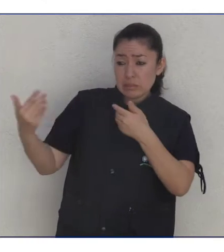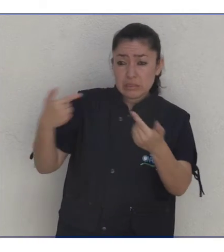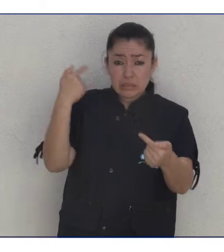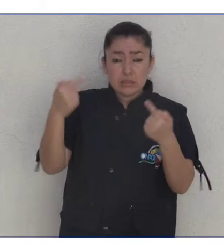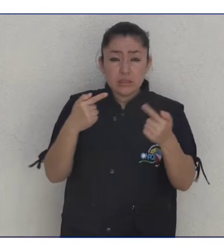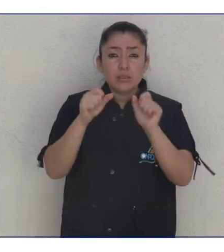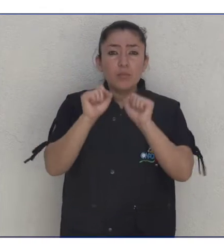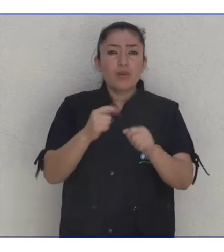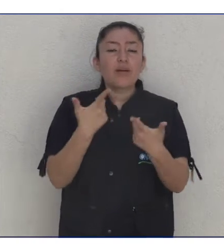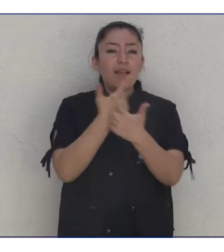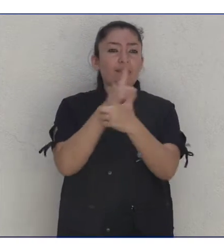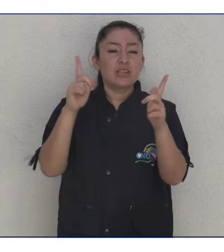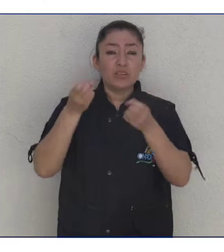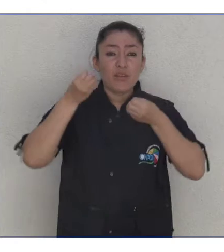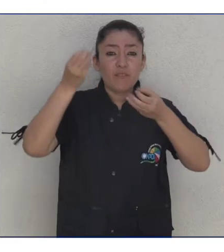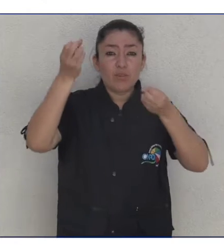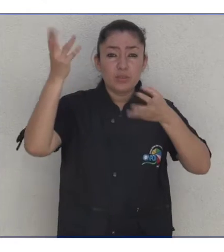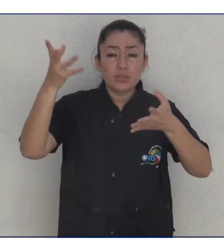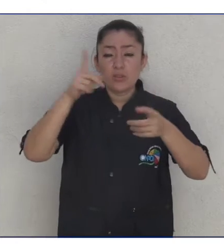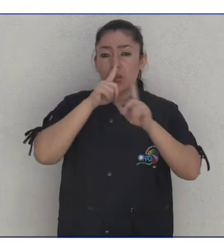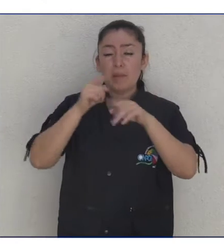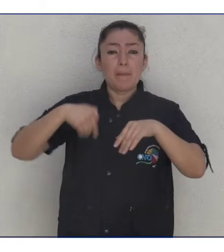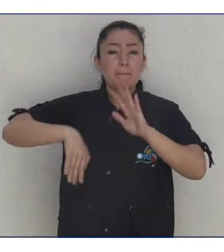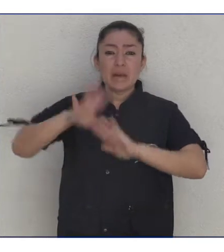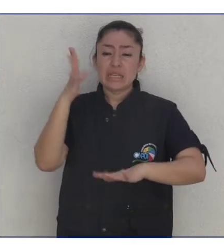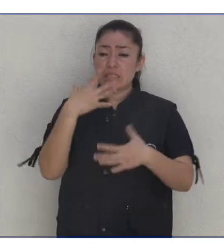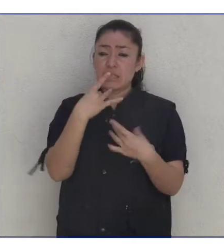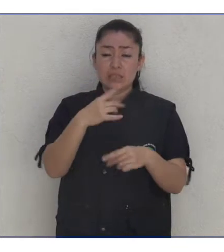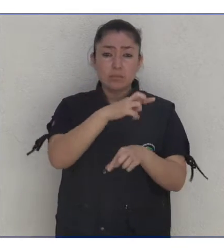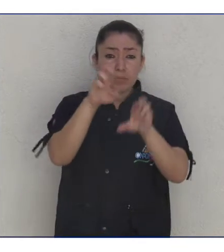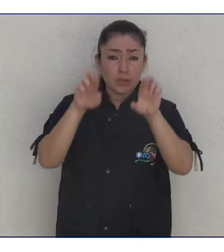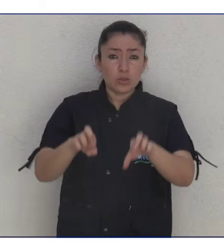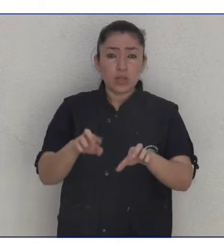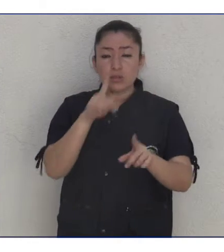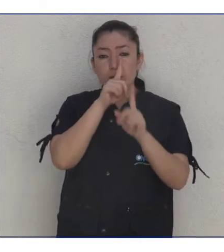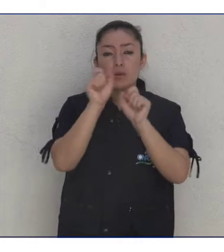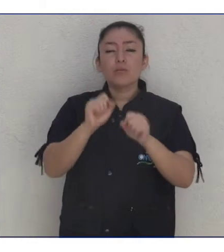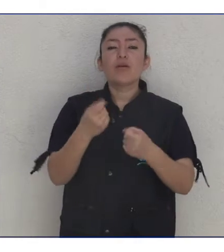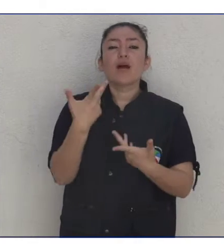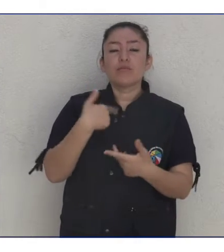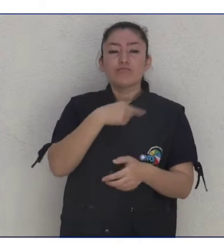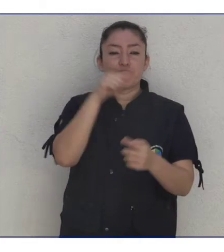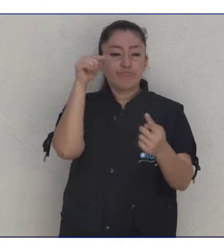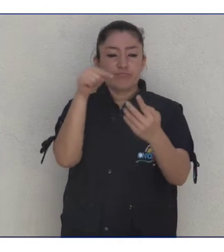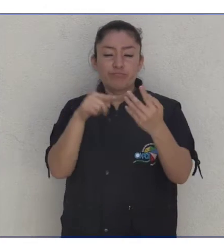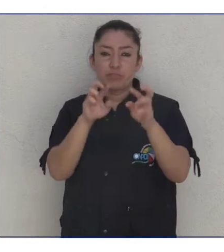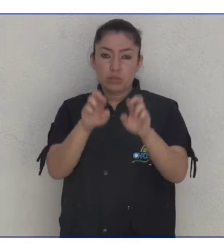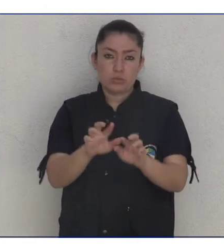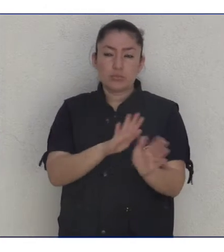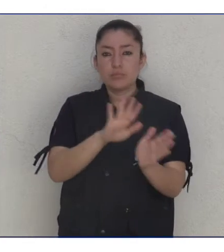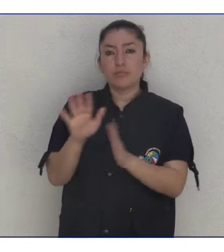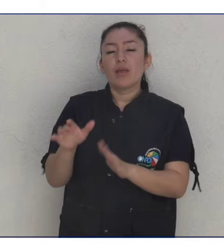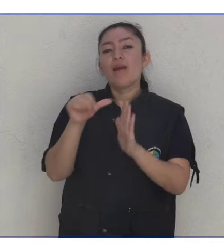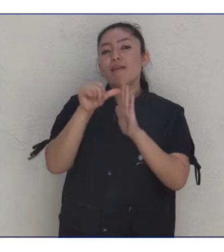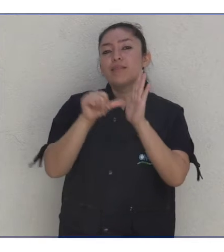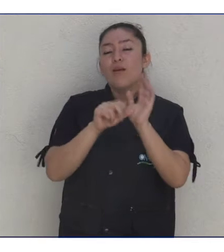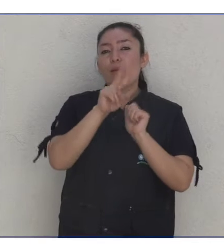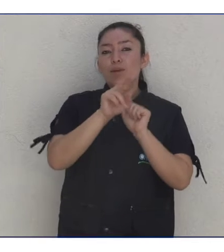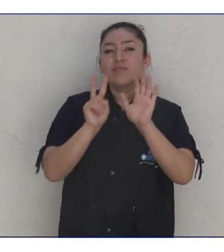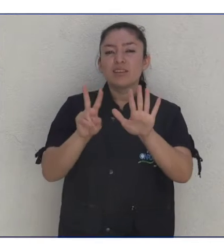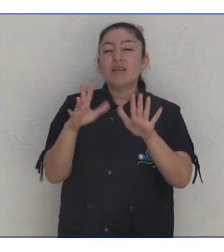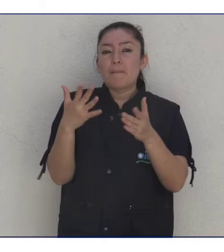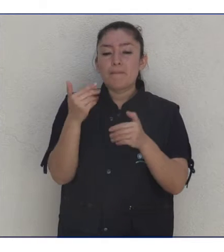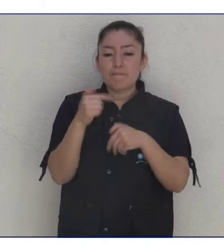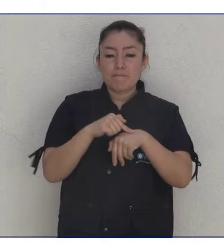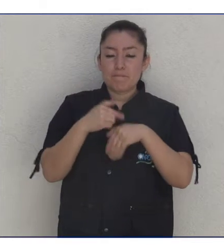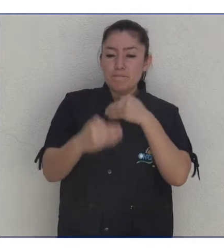pueda producirse con la liberación de la información es mayor que el interés público de conocer la información de referencia. Artículo 27.